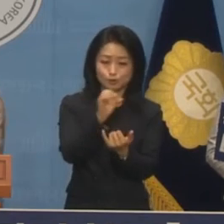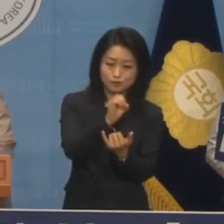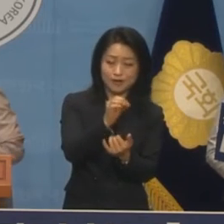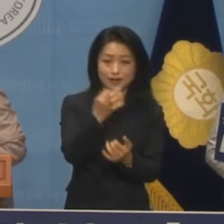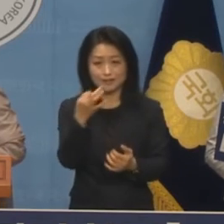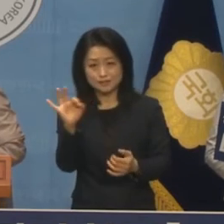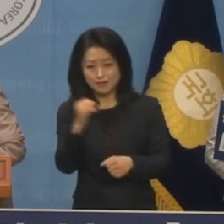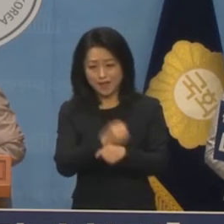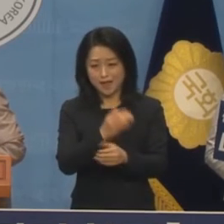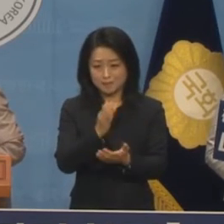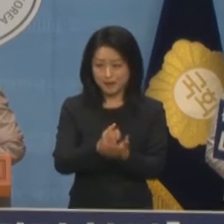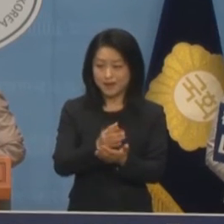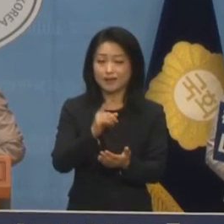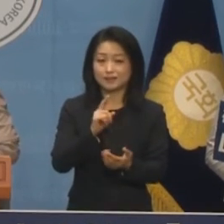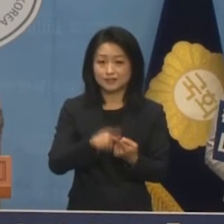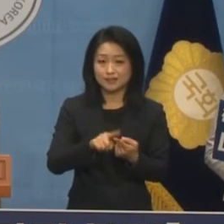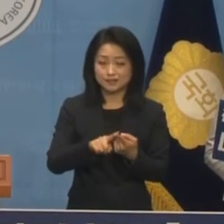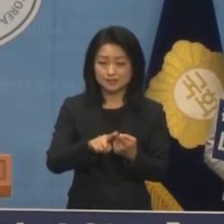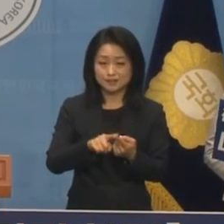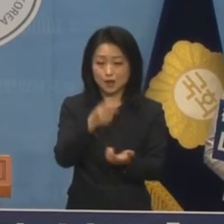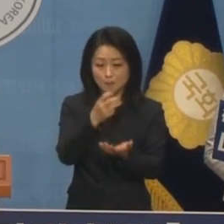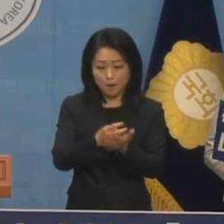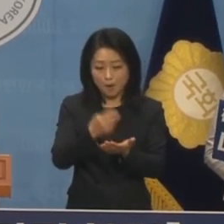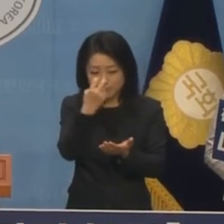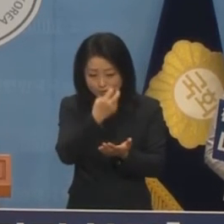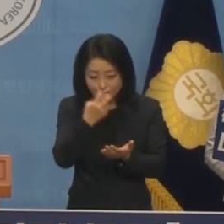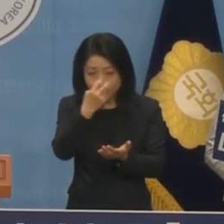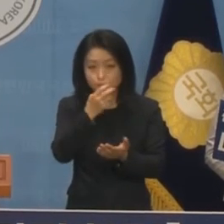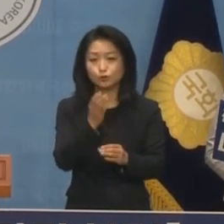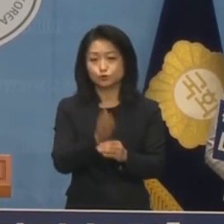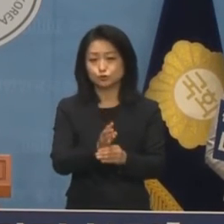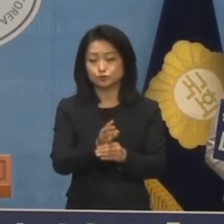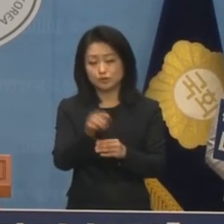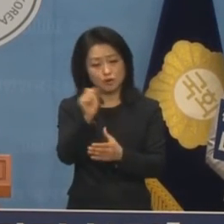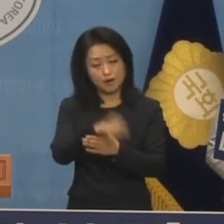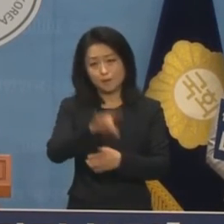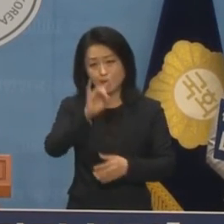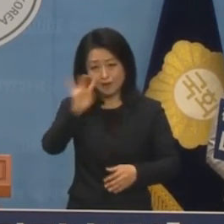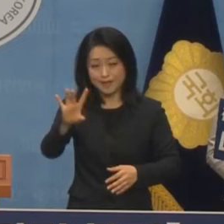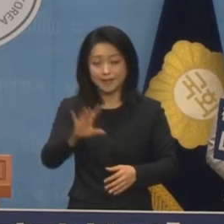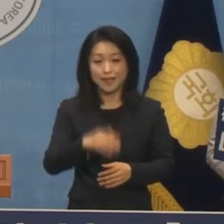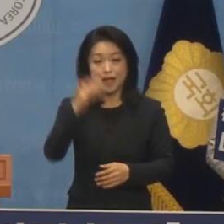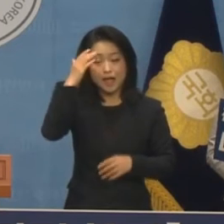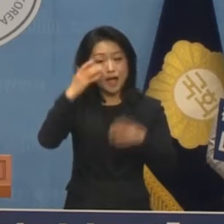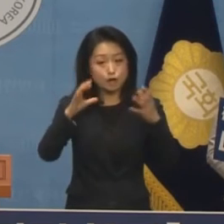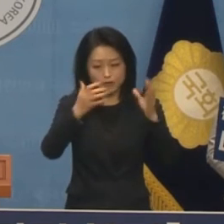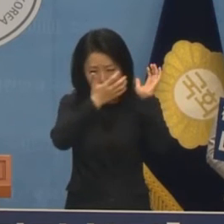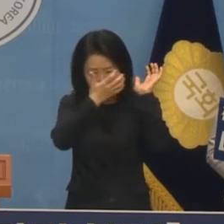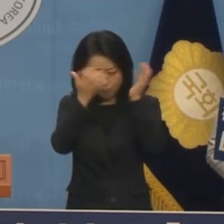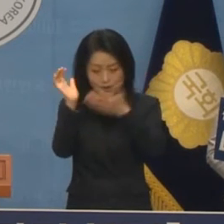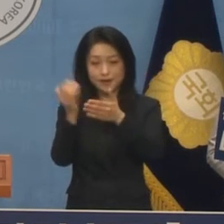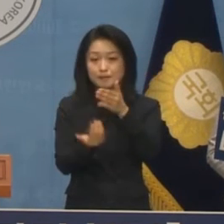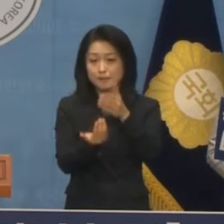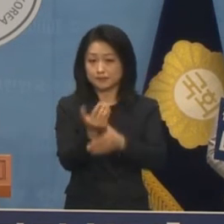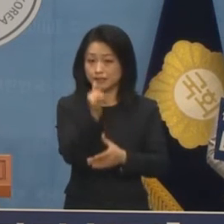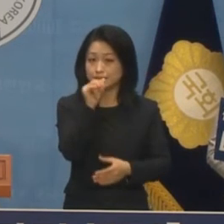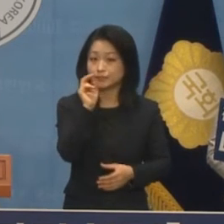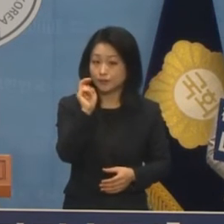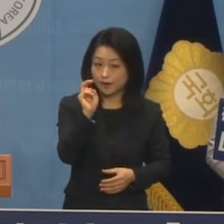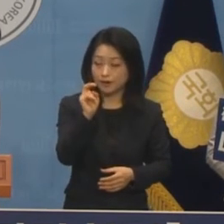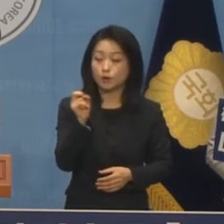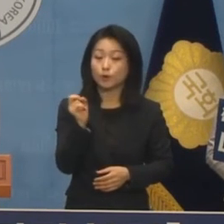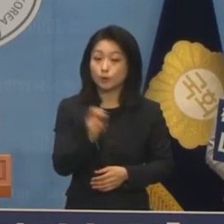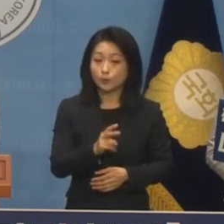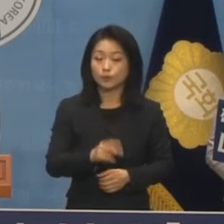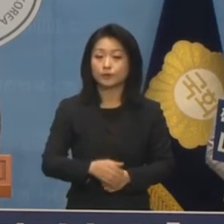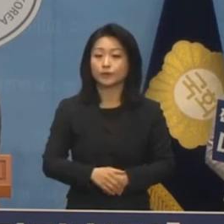합니다. 지금 이거 허용하면 어떻게 되겠어요? 우리나라가 그러한 혼란이 있을 뿐이 아니라 마지막으로